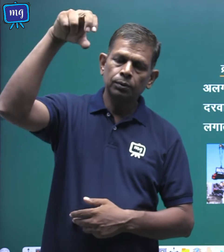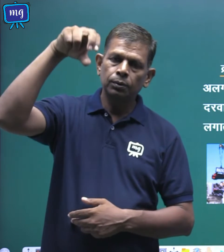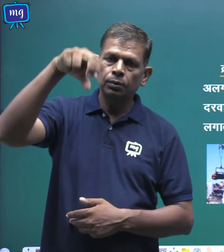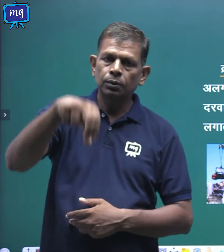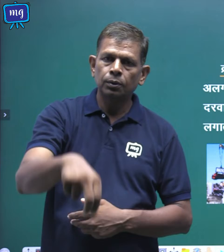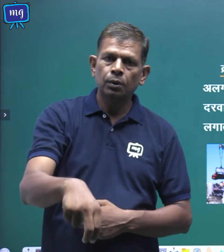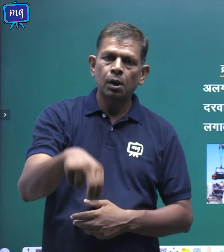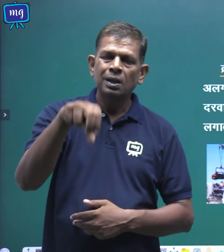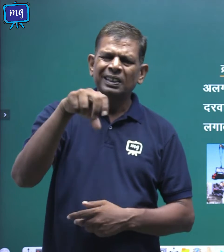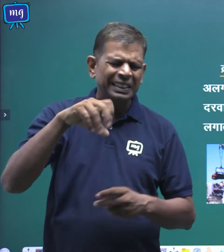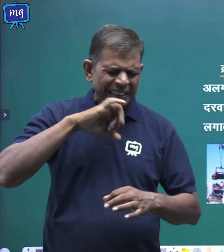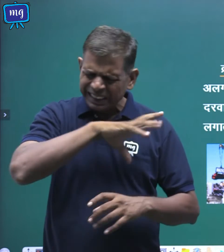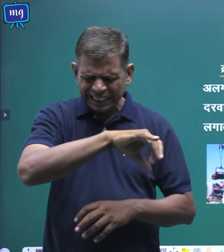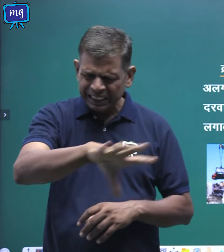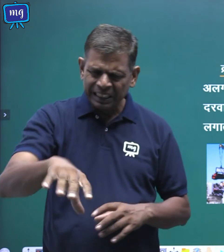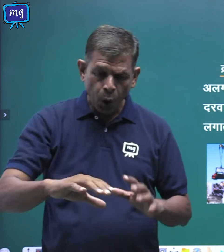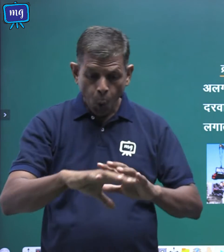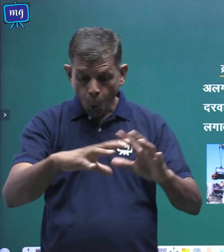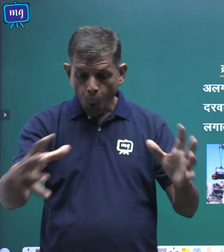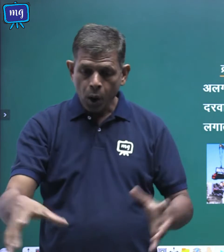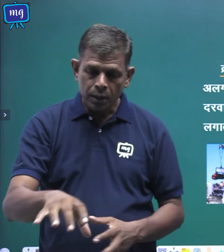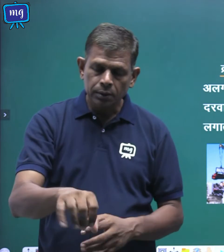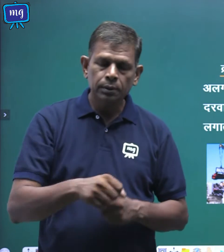कचरे के ढेर से